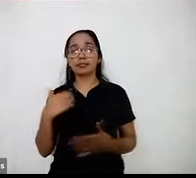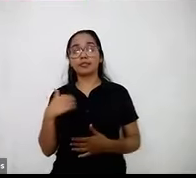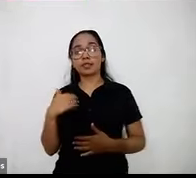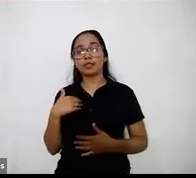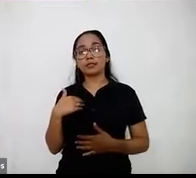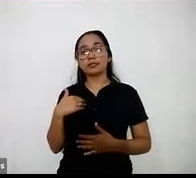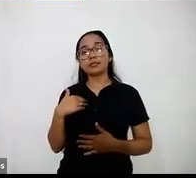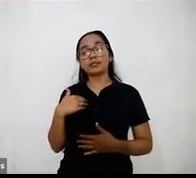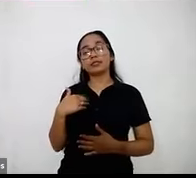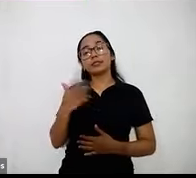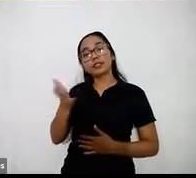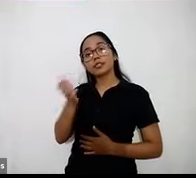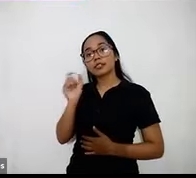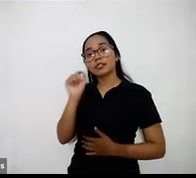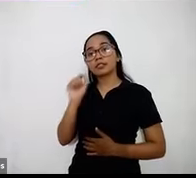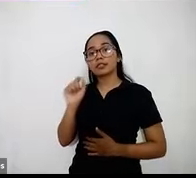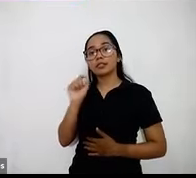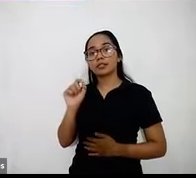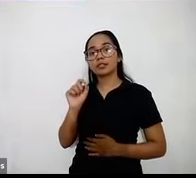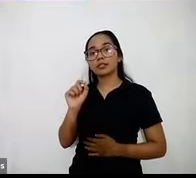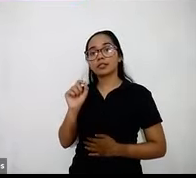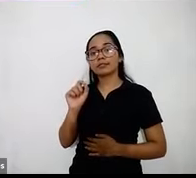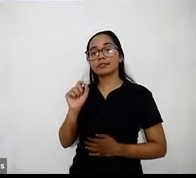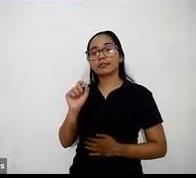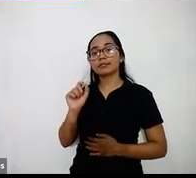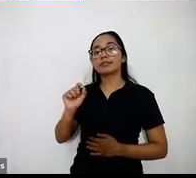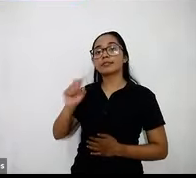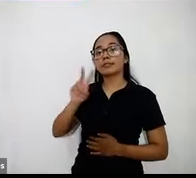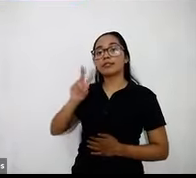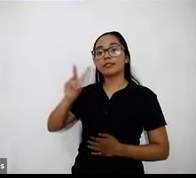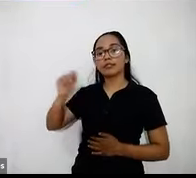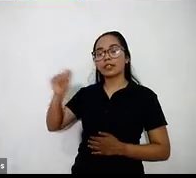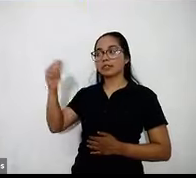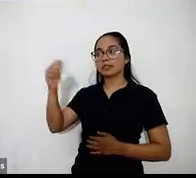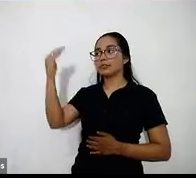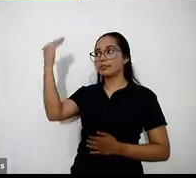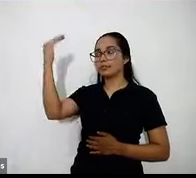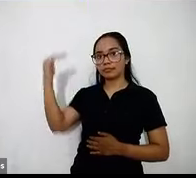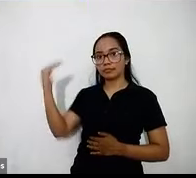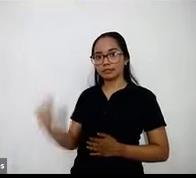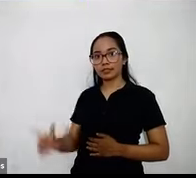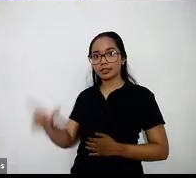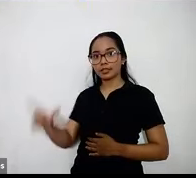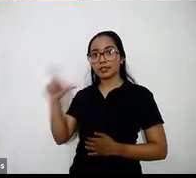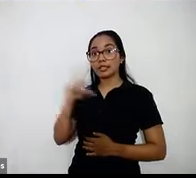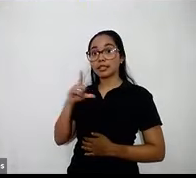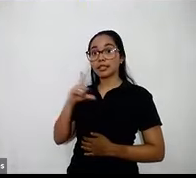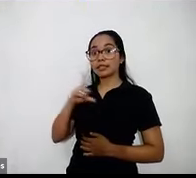essa tessitura, você vai lá em organizaresperança.com,